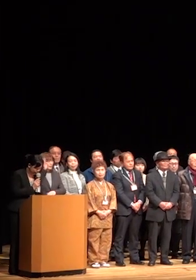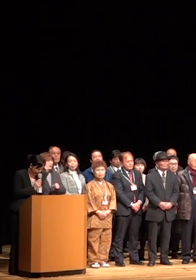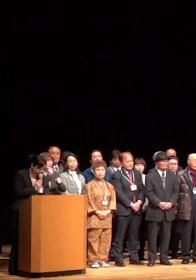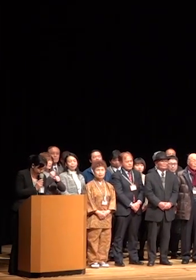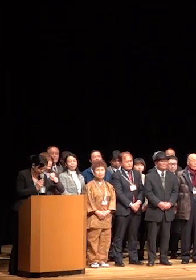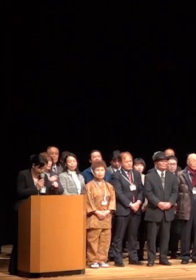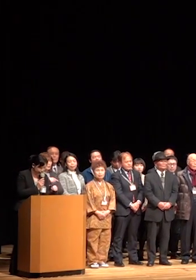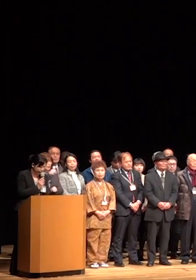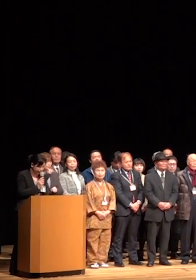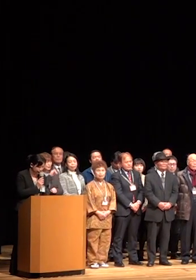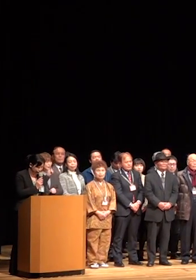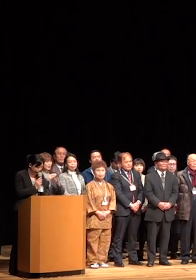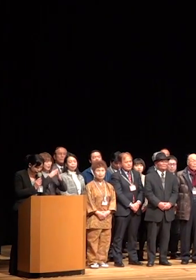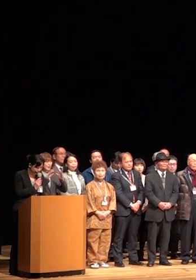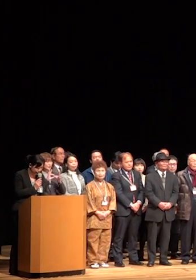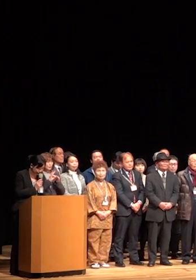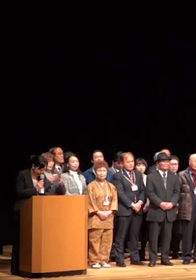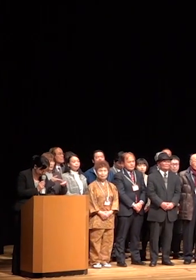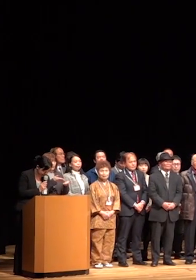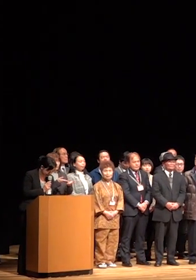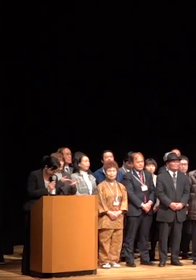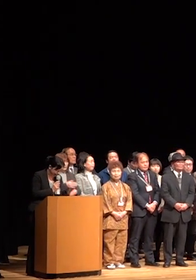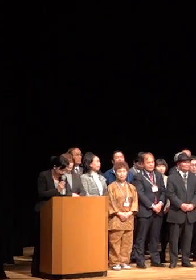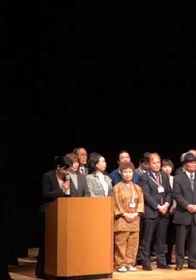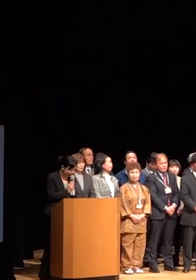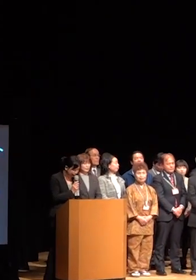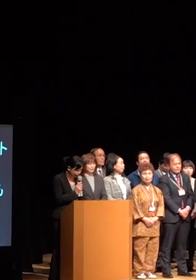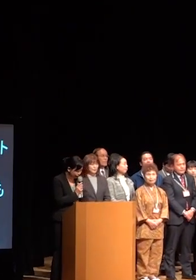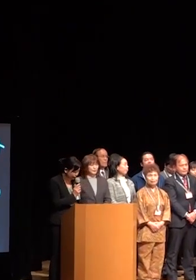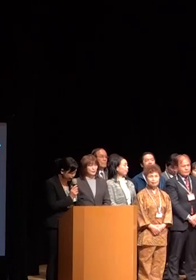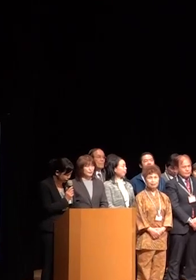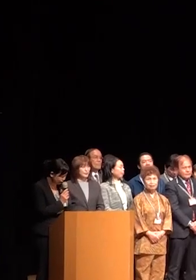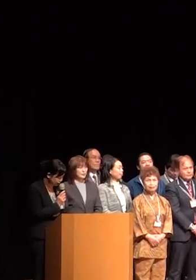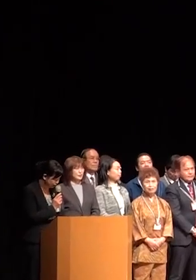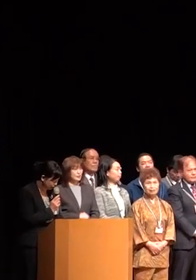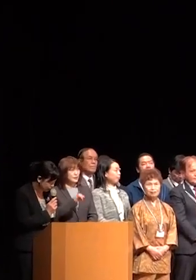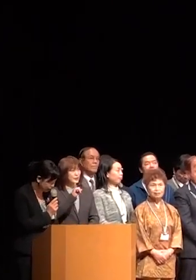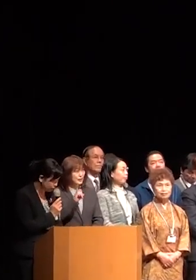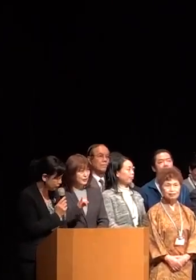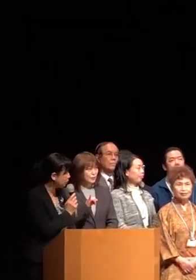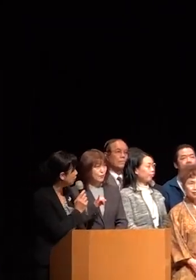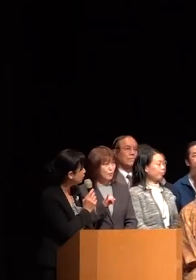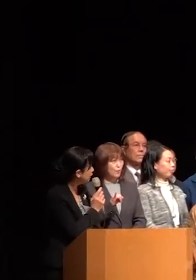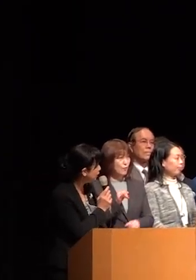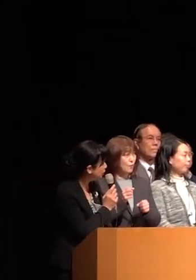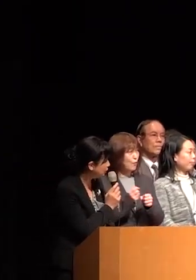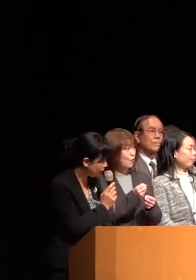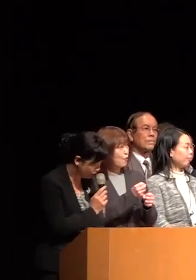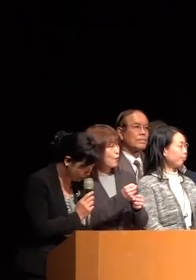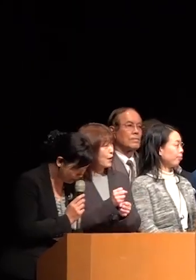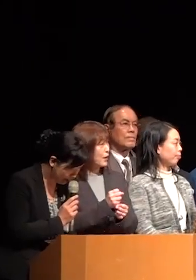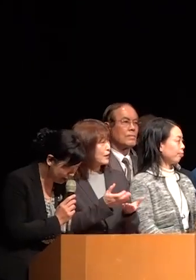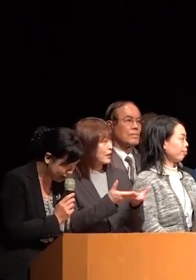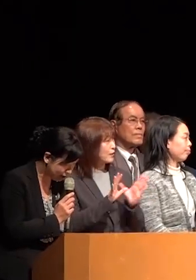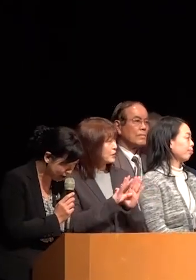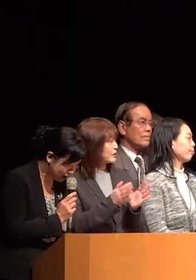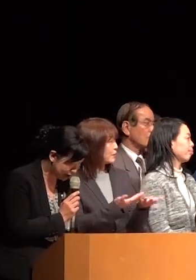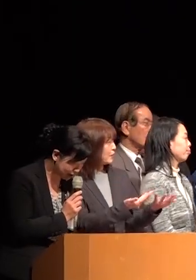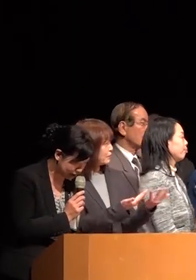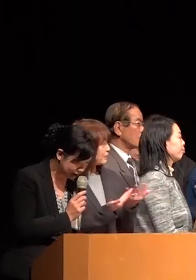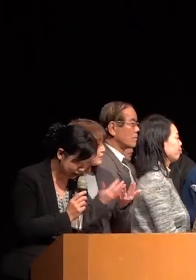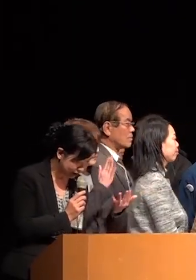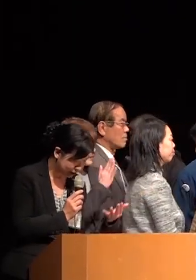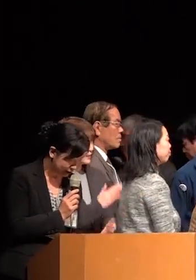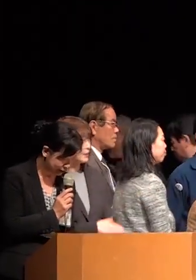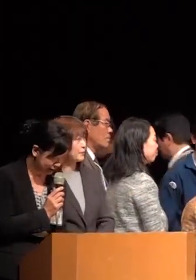り百人委員会についてご説明をいたします。委員と応援団の皆様は少し横にご移動をお願いいたします